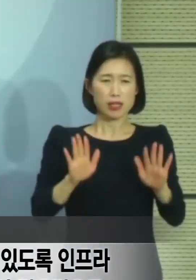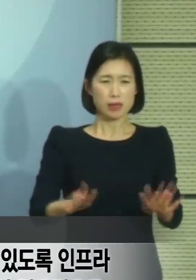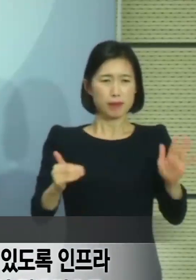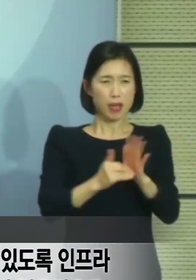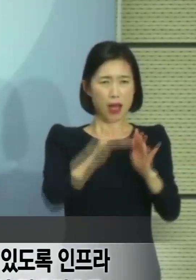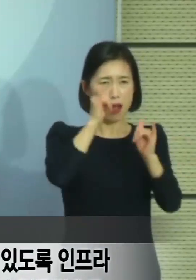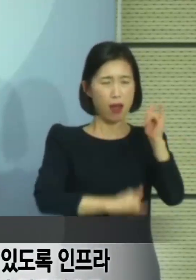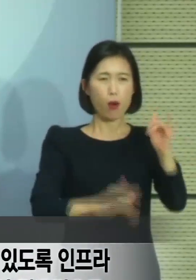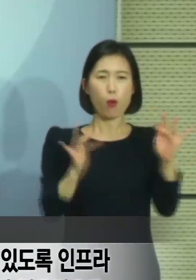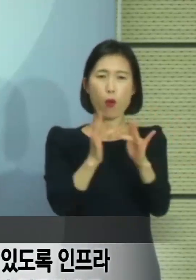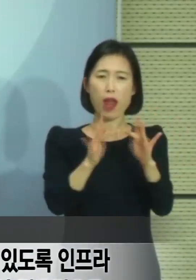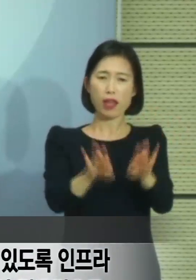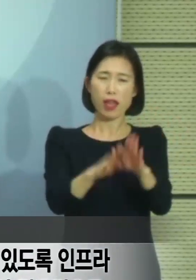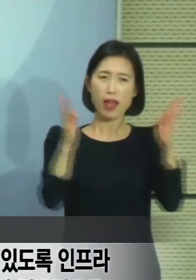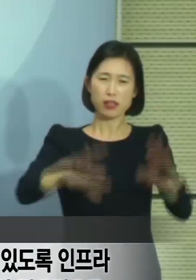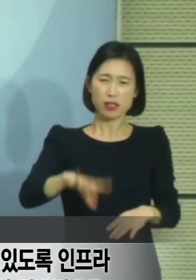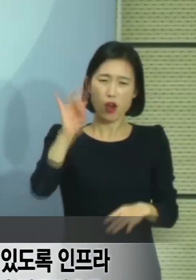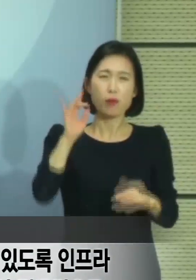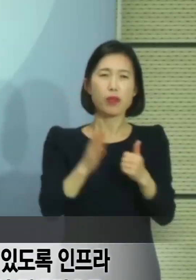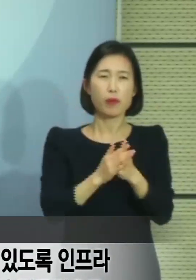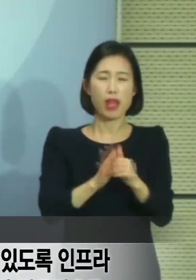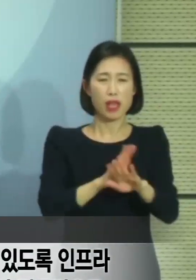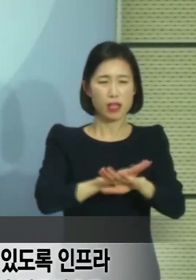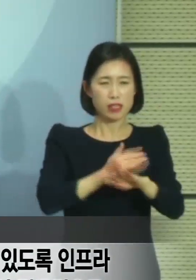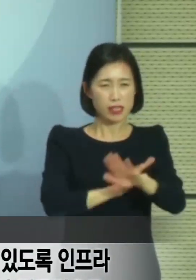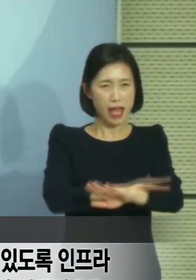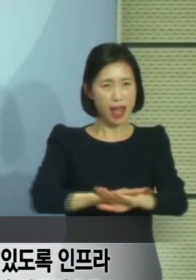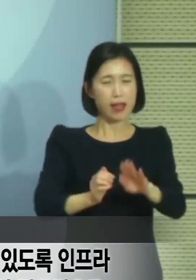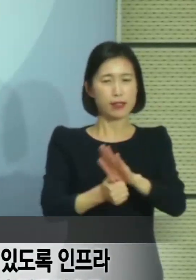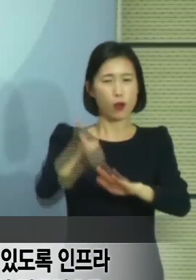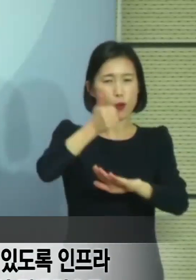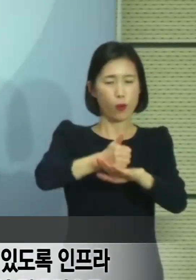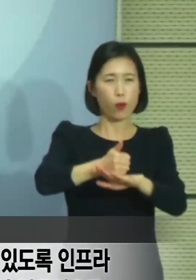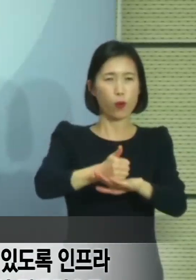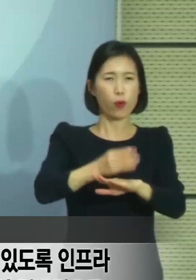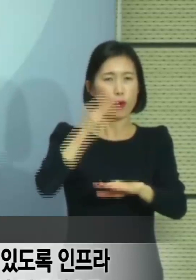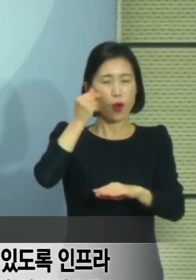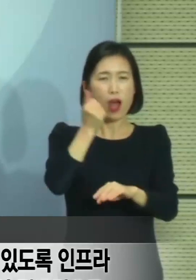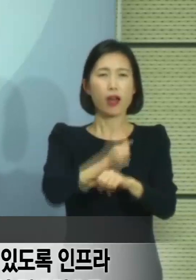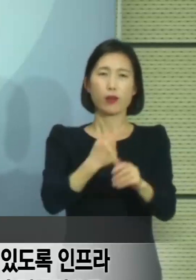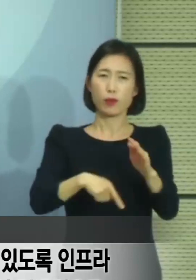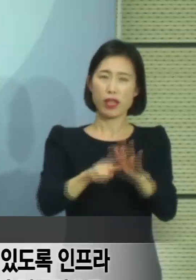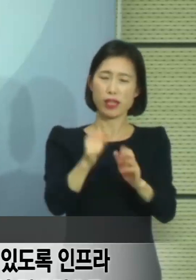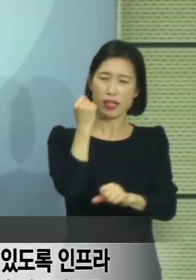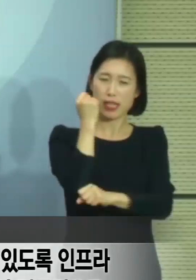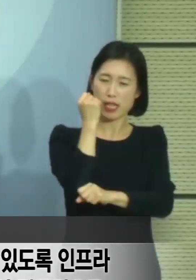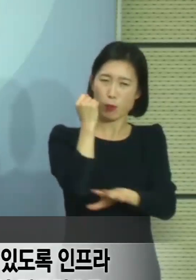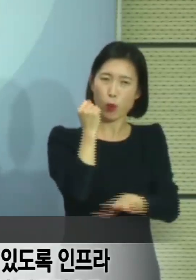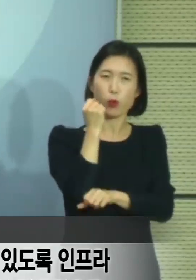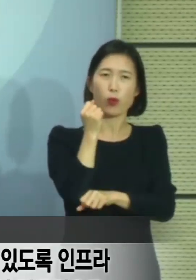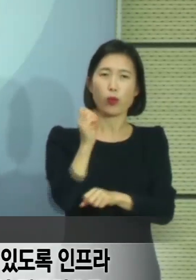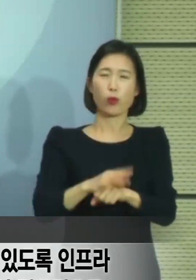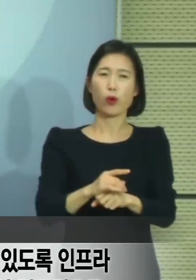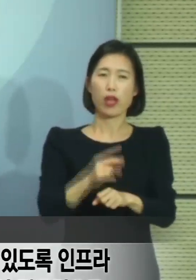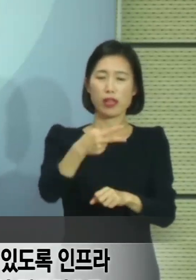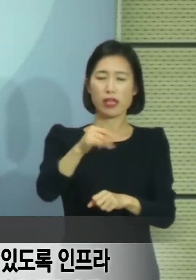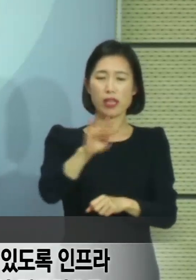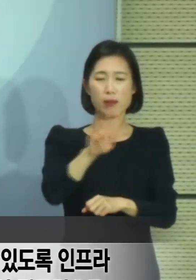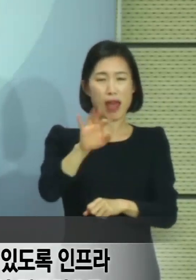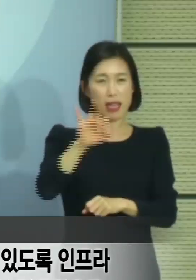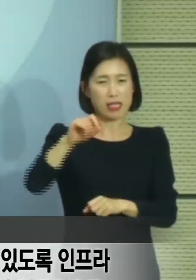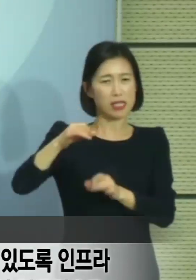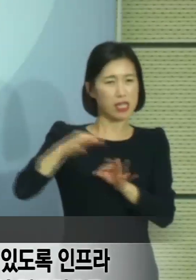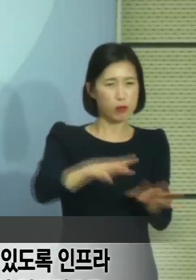온라인 계약이 성공적으로 정착할 수 있도록 인프라 부축 지원 디바이스 기부 밑에 어